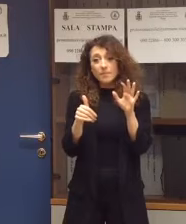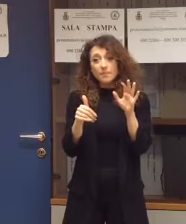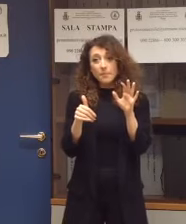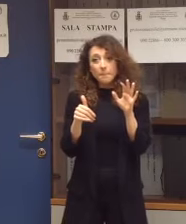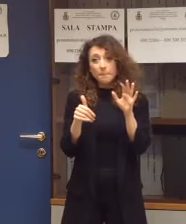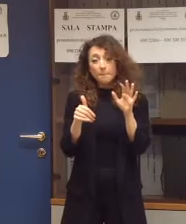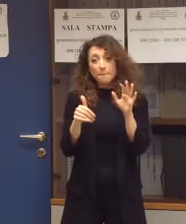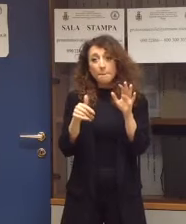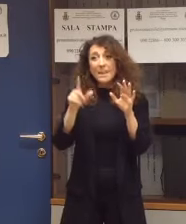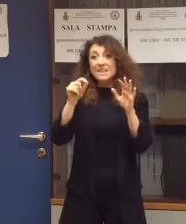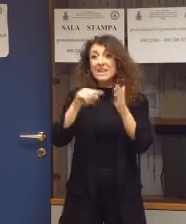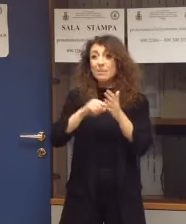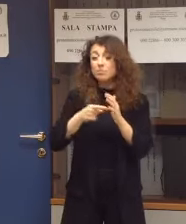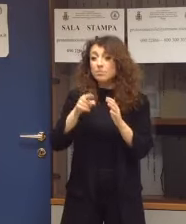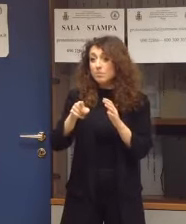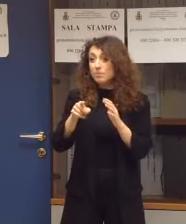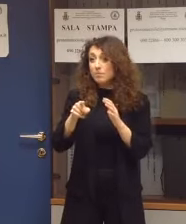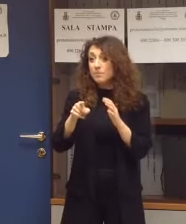cosiddetto POC.